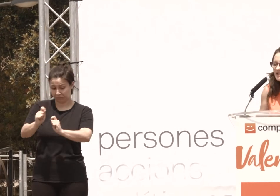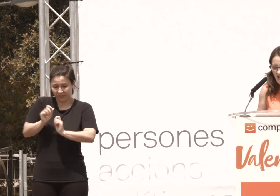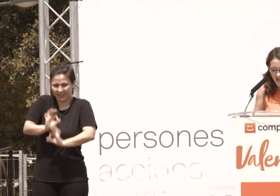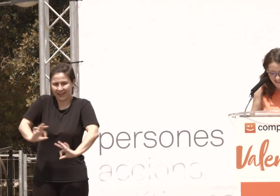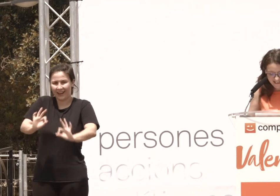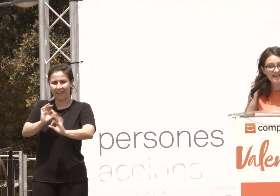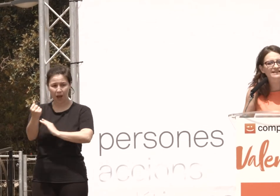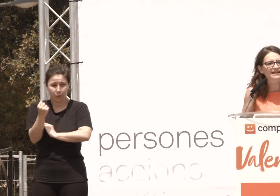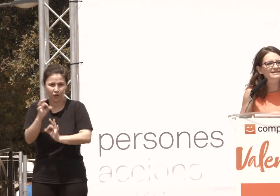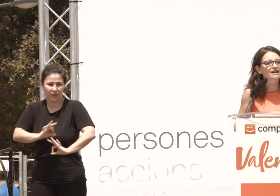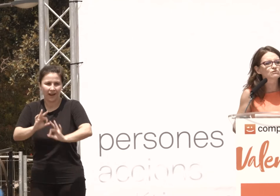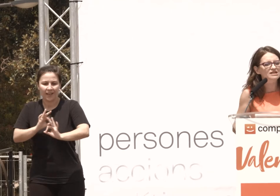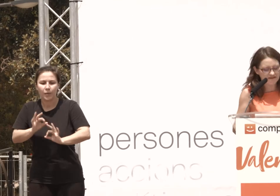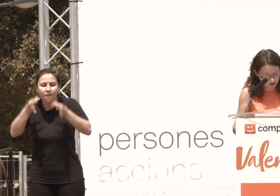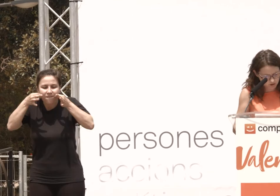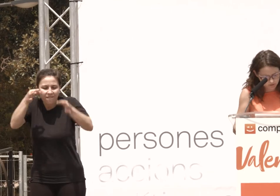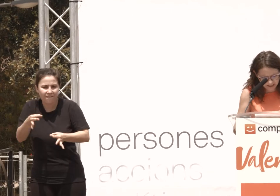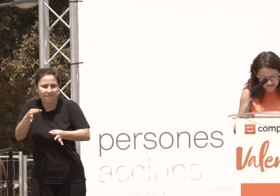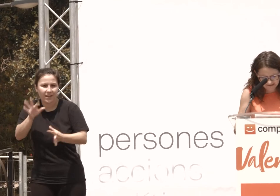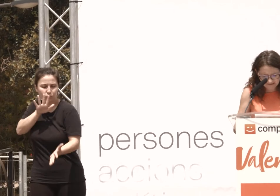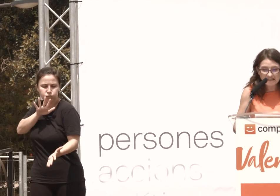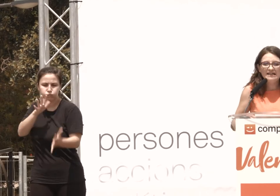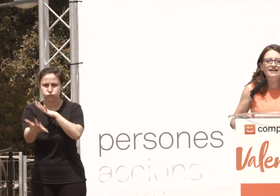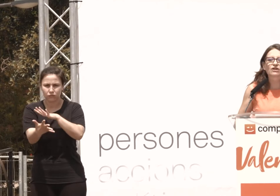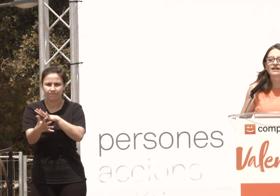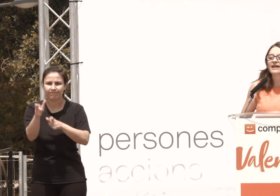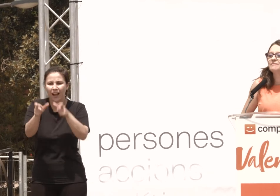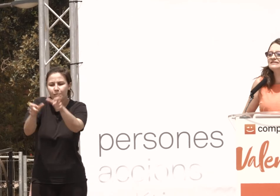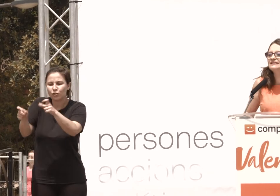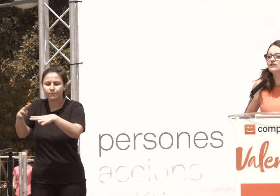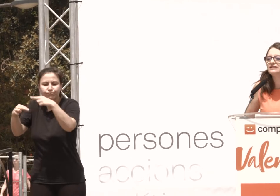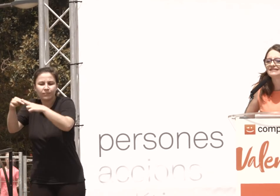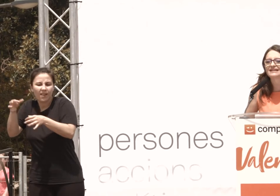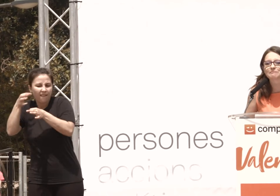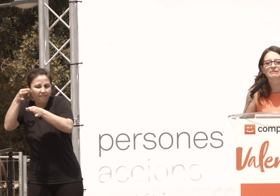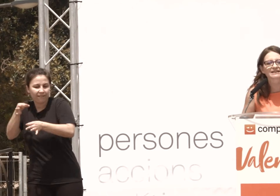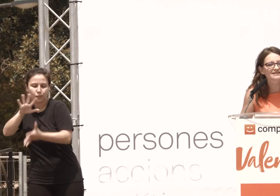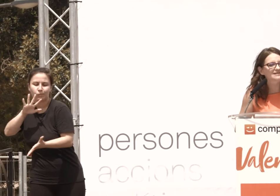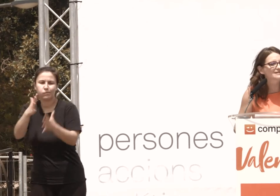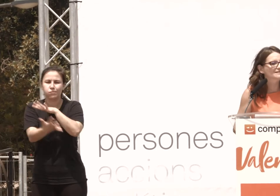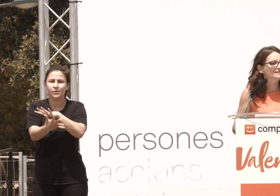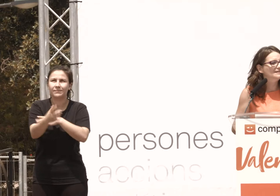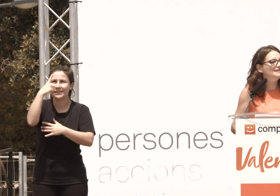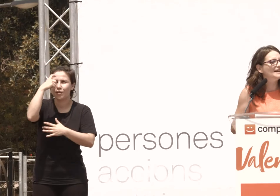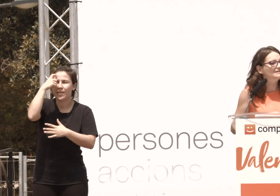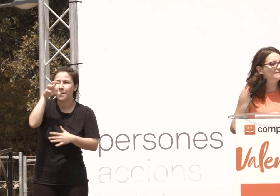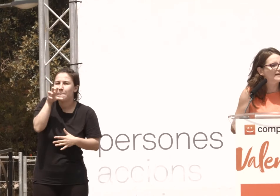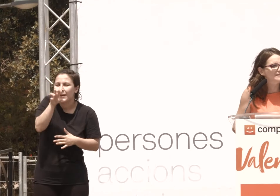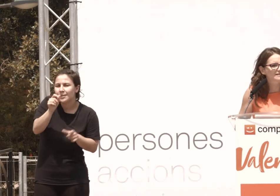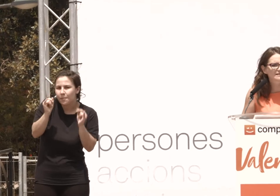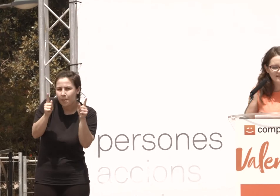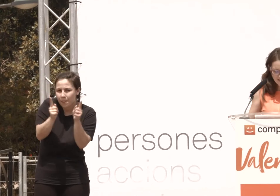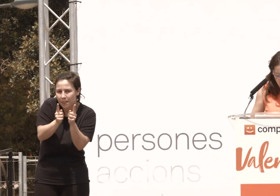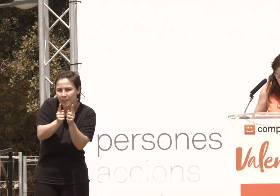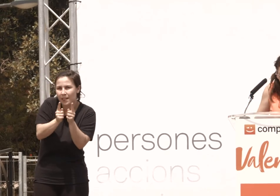volta a aquelles realitats que alguns estaven construint. Recorreguérem este xicotet gran país, de dalt a